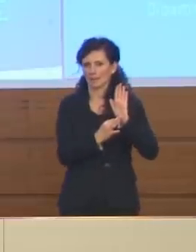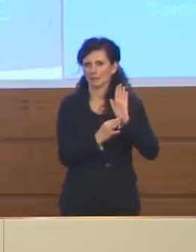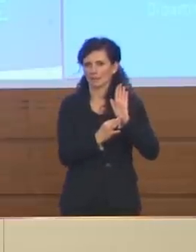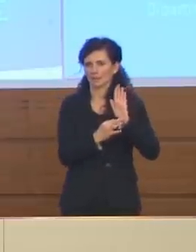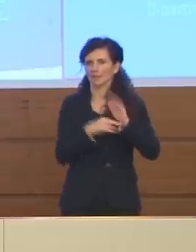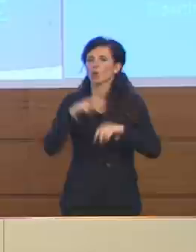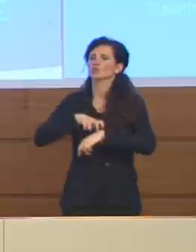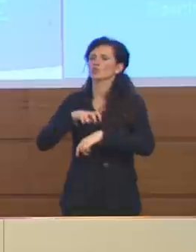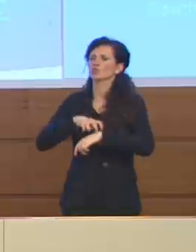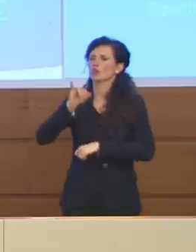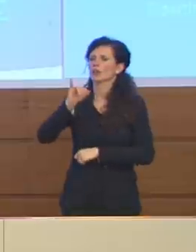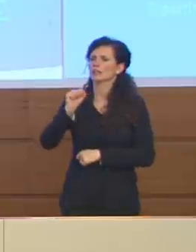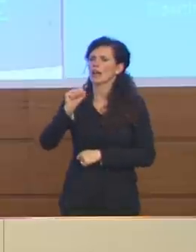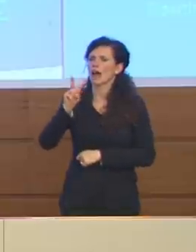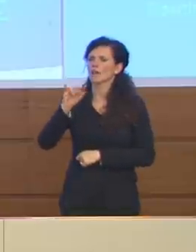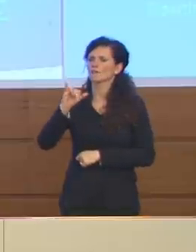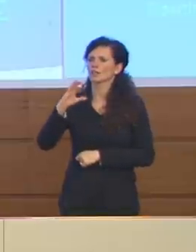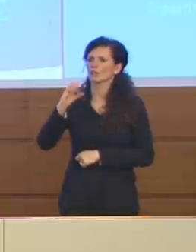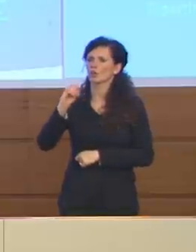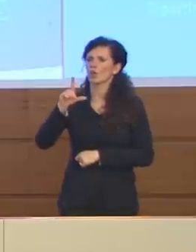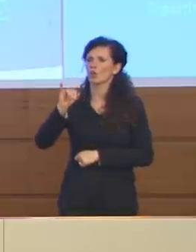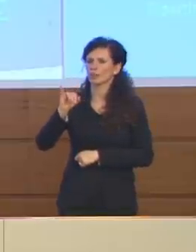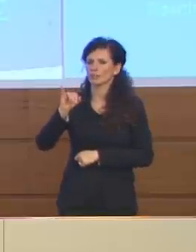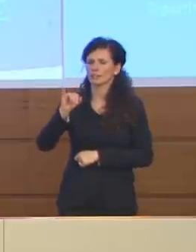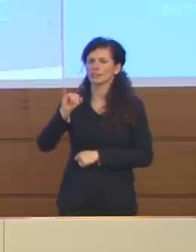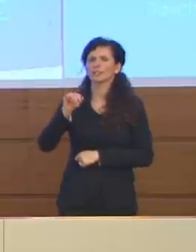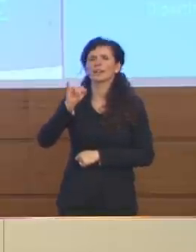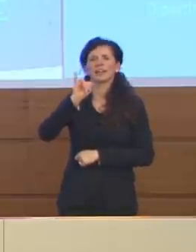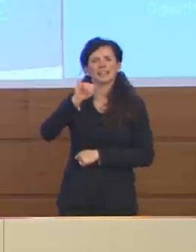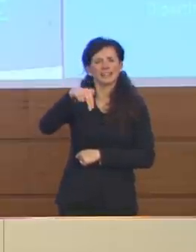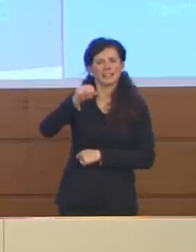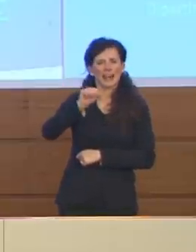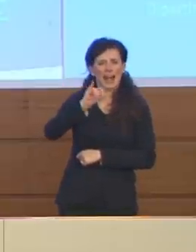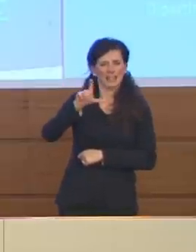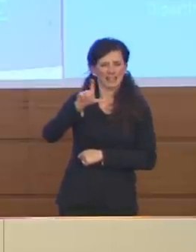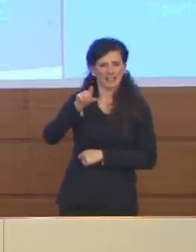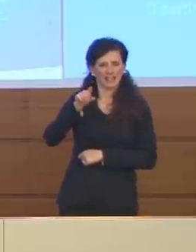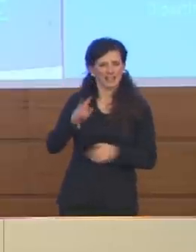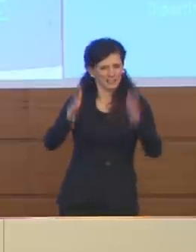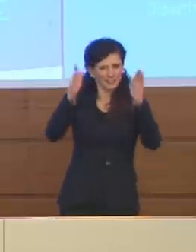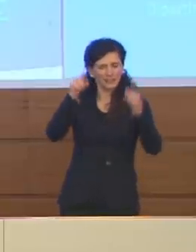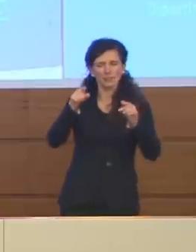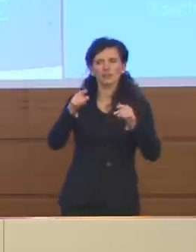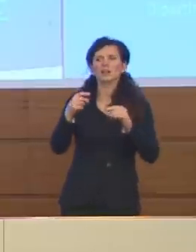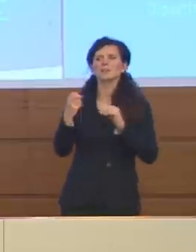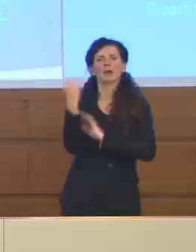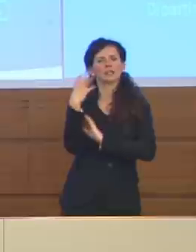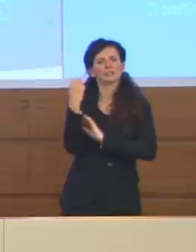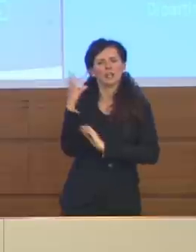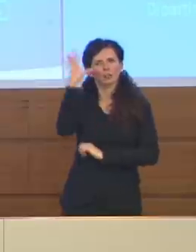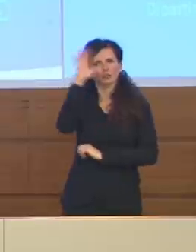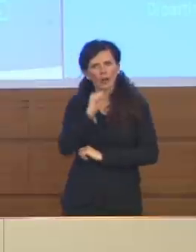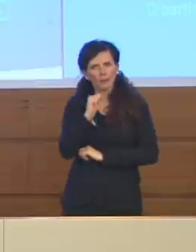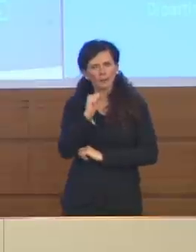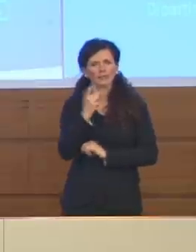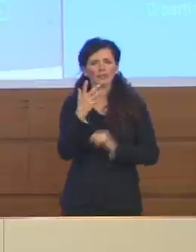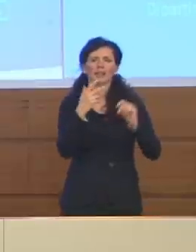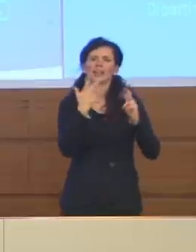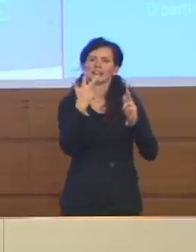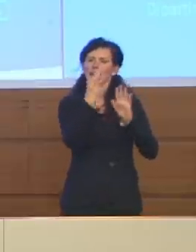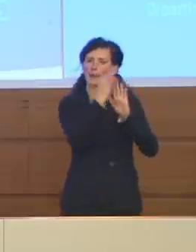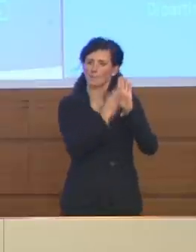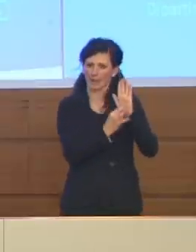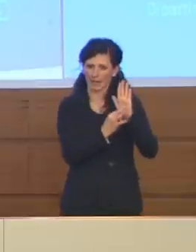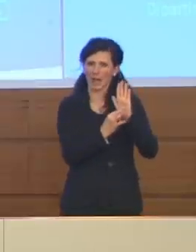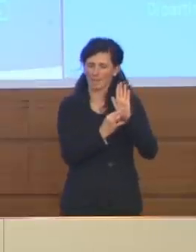attori gli avicoli e l'inail ci hanno insegnato conoscere dell'esposizione prossimità e aggregazione